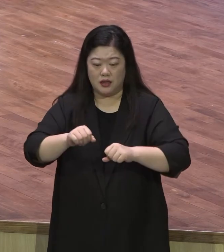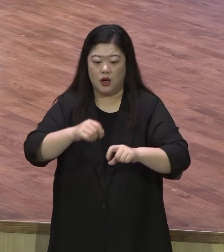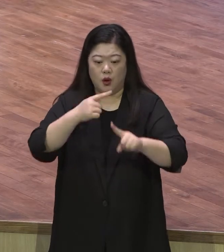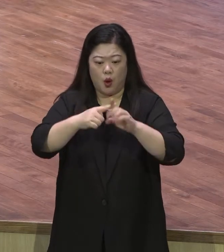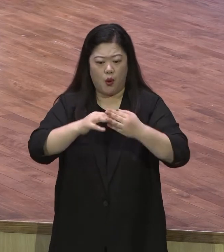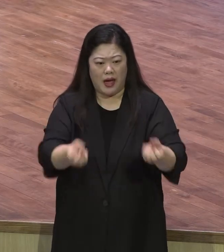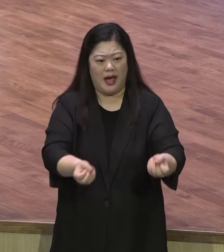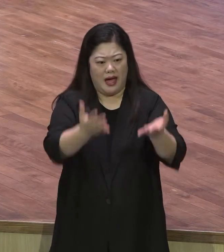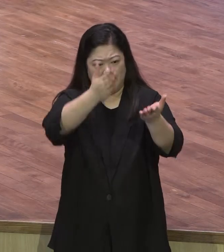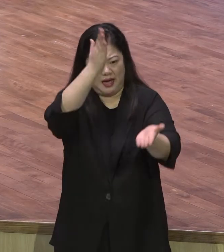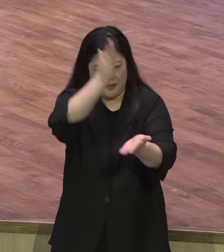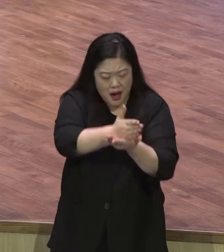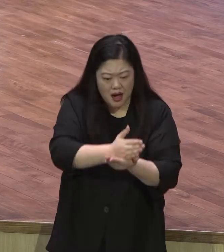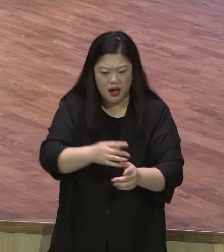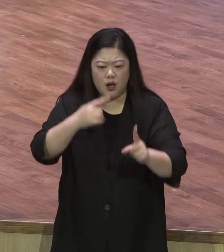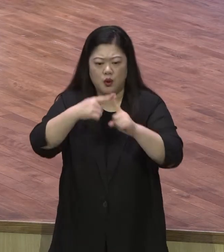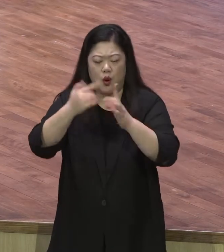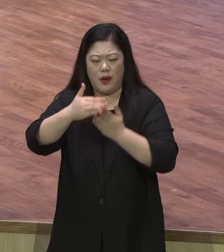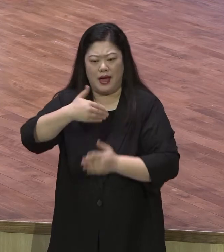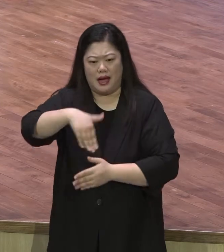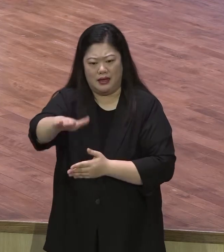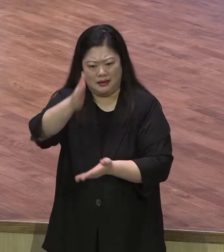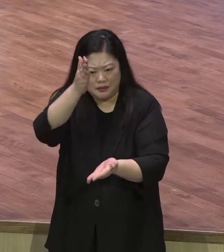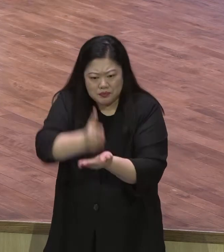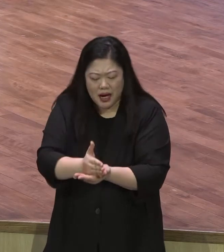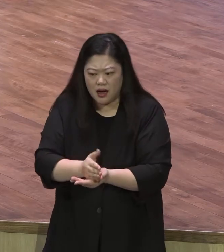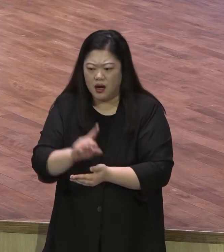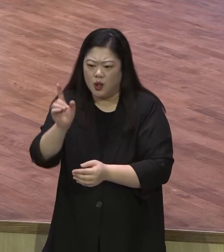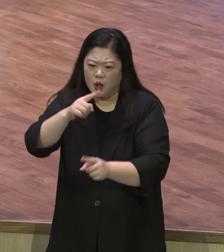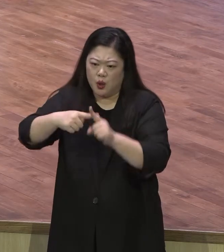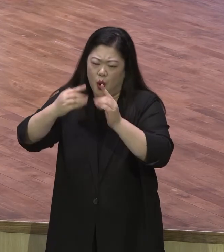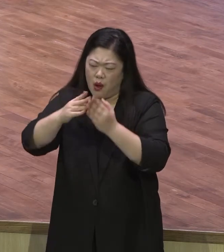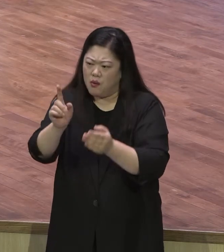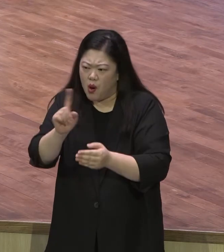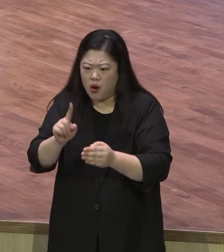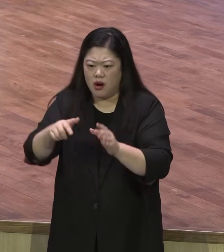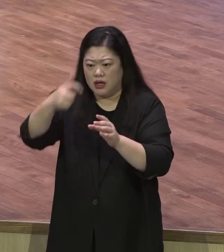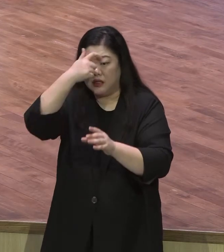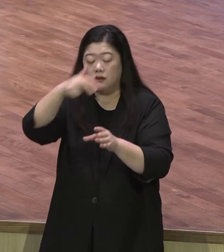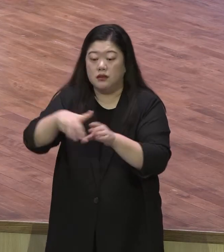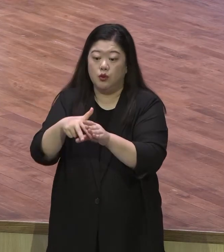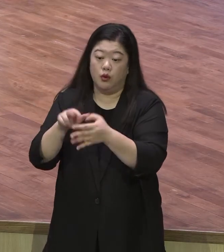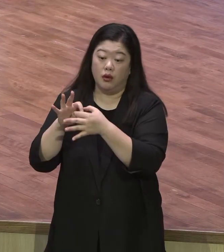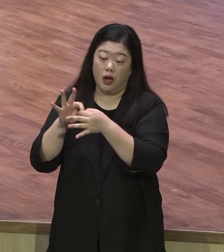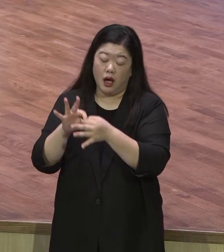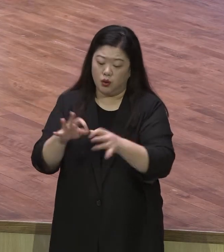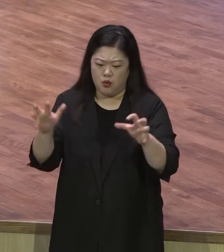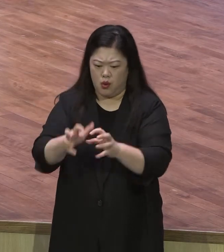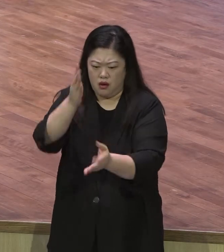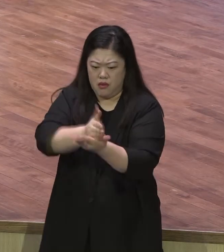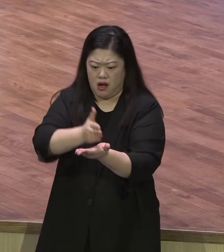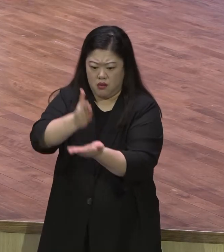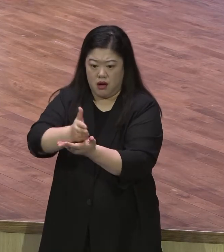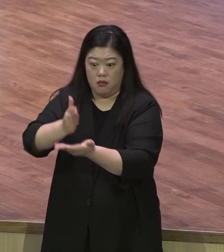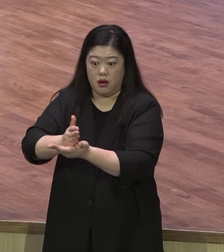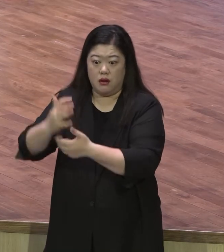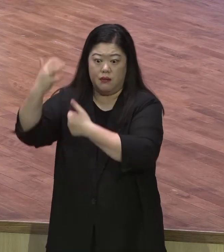대면서 계속 교회를 행사를 못하게 하고 모임을 못하게 한단 말이에요